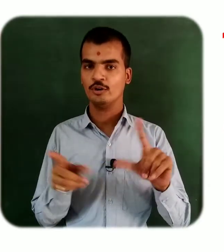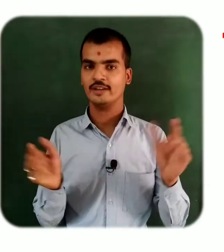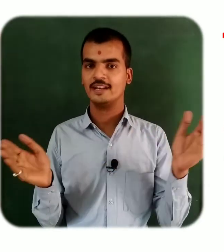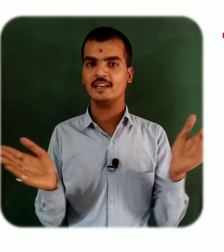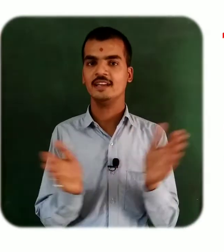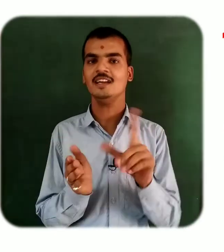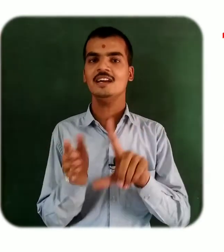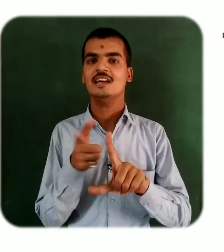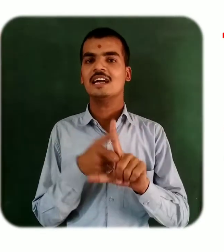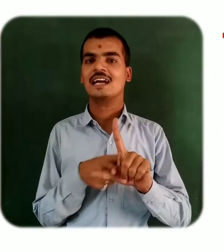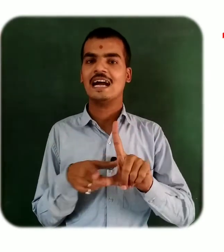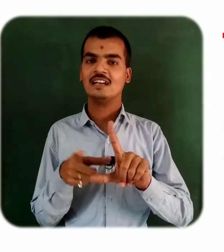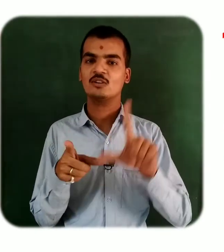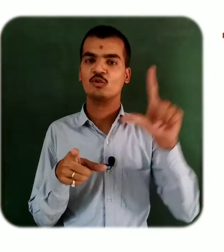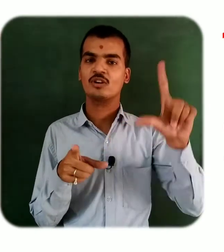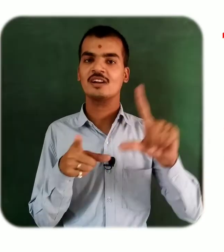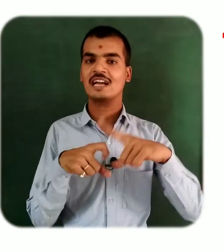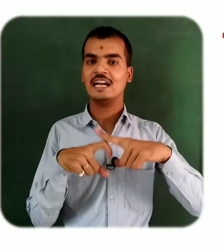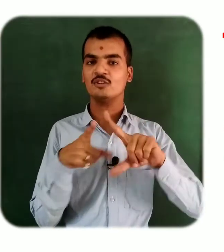લઘુકોણ, એટલે કે